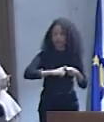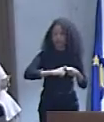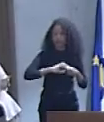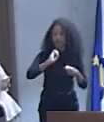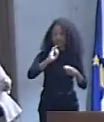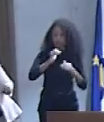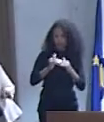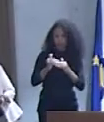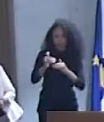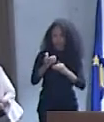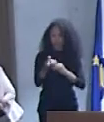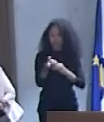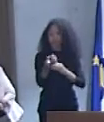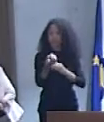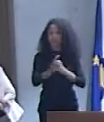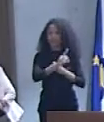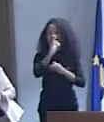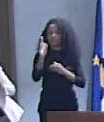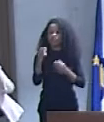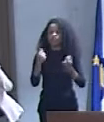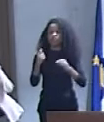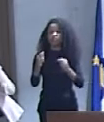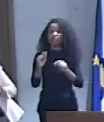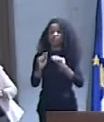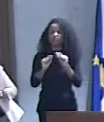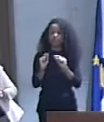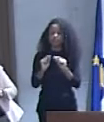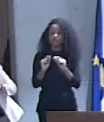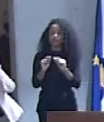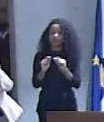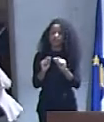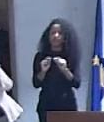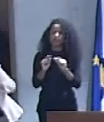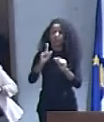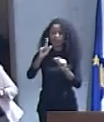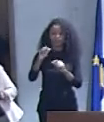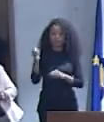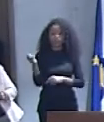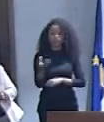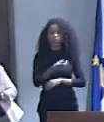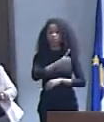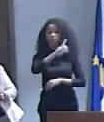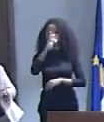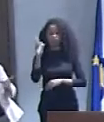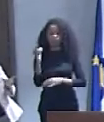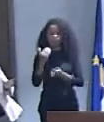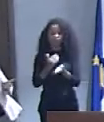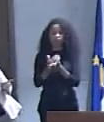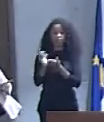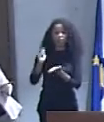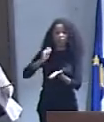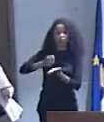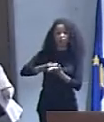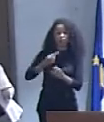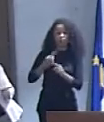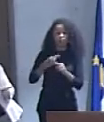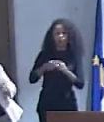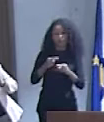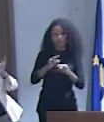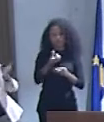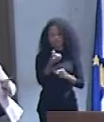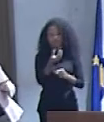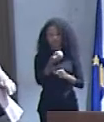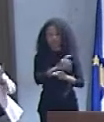aí ultrapassou, aí é nova, né? É nova data do início do benefício, porque ultrapassou aí 60 dias com a